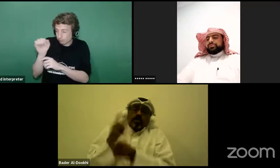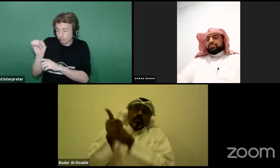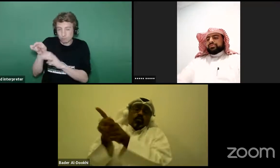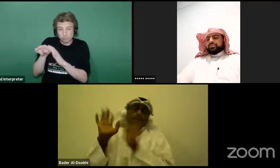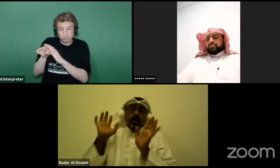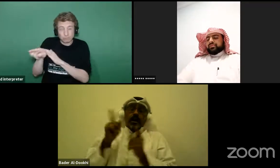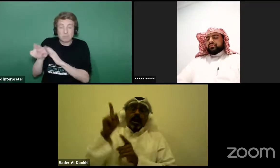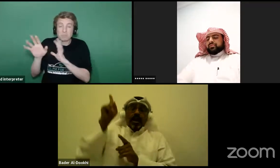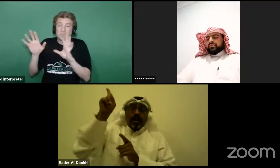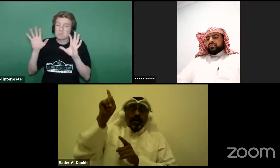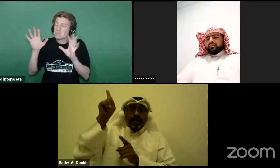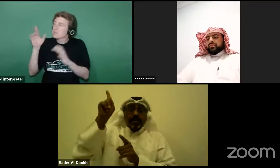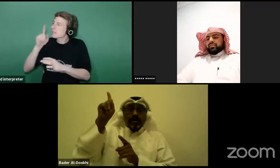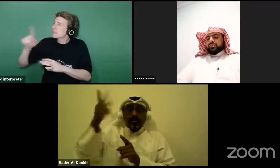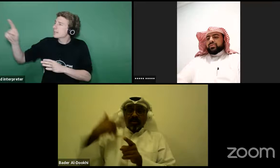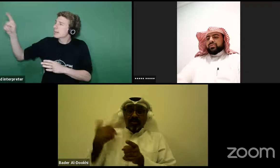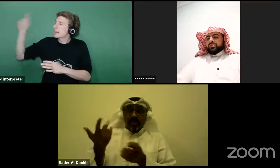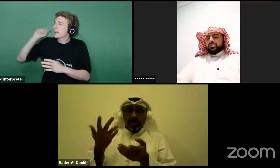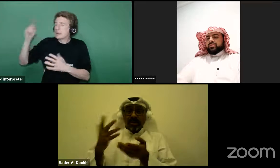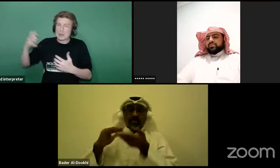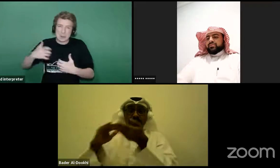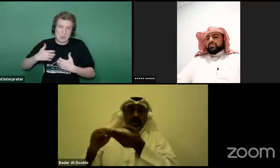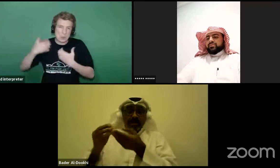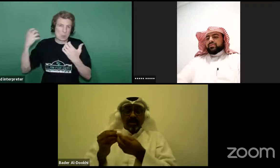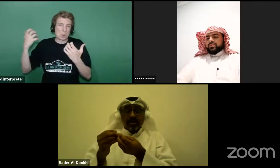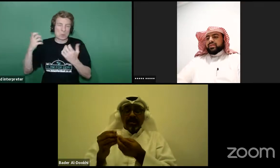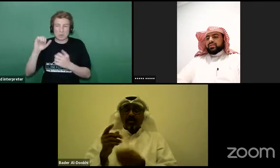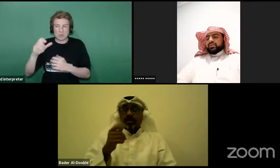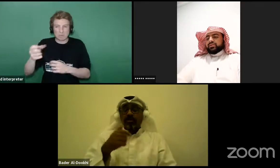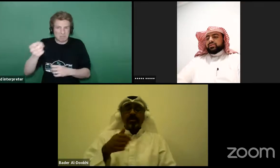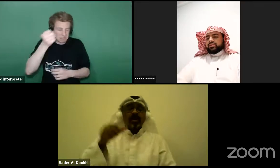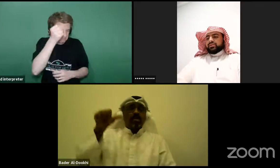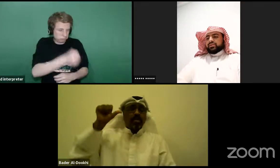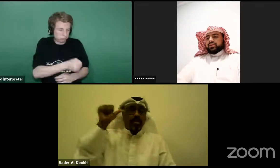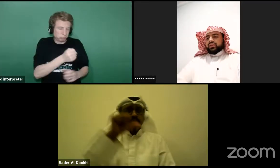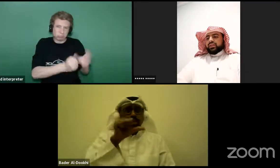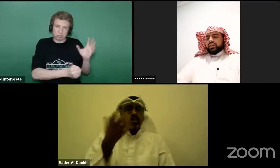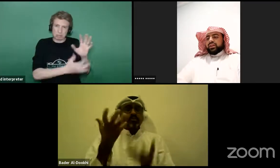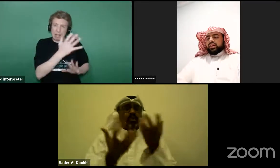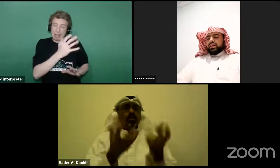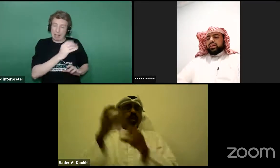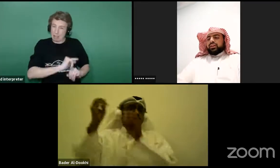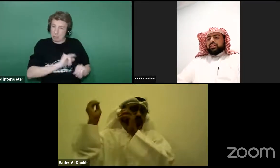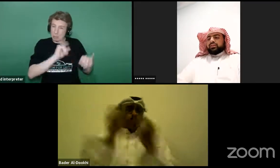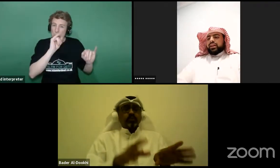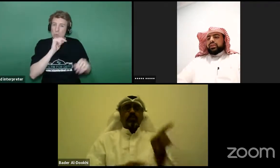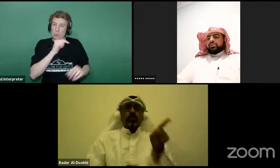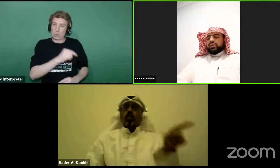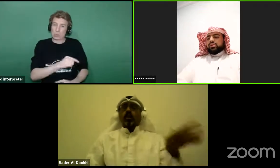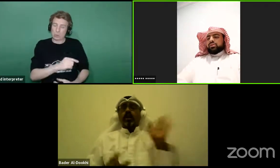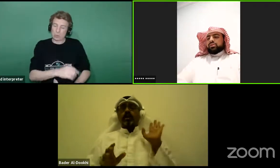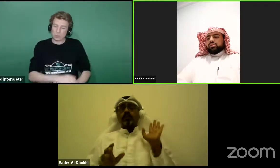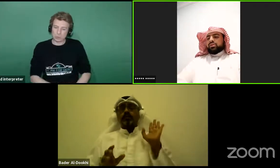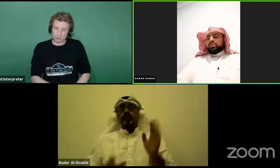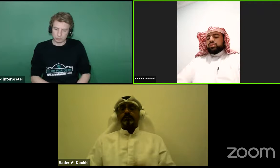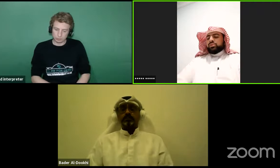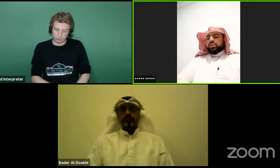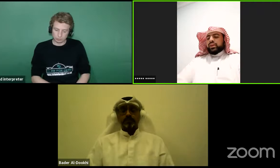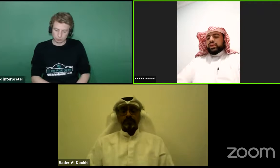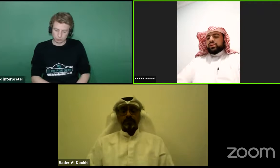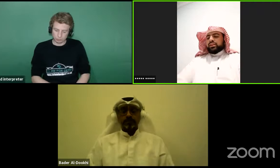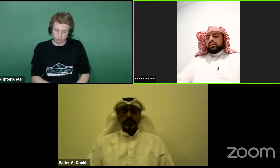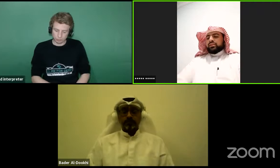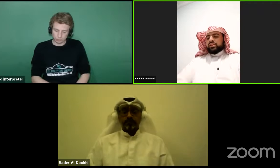and his abode is hell, and worst indeed is that destination. فلم